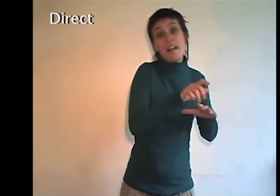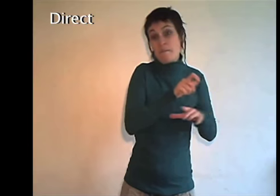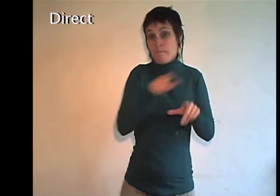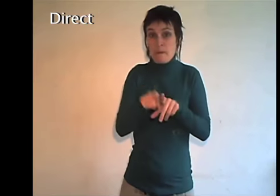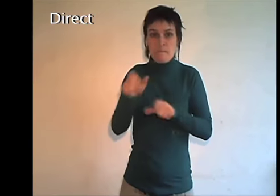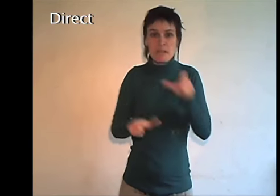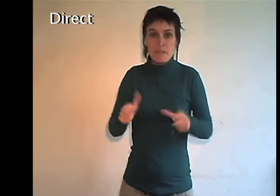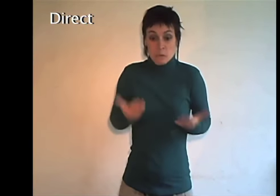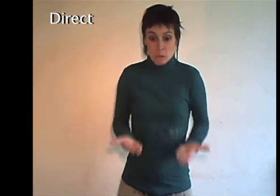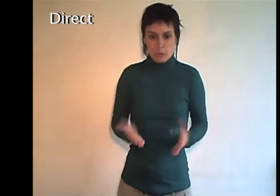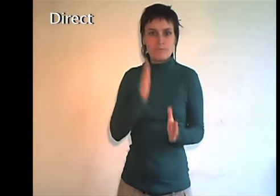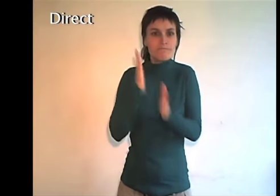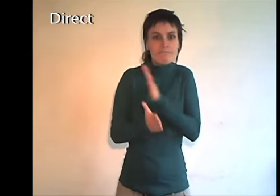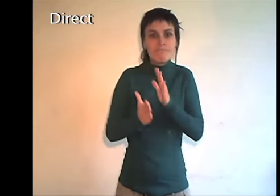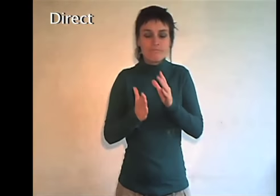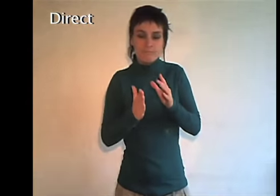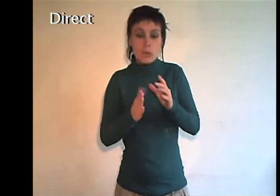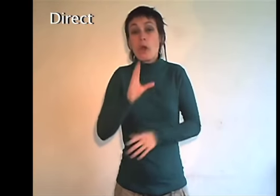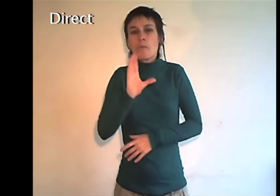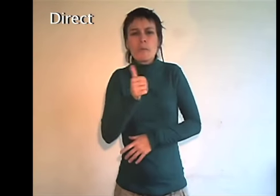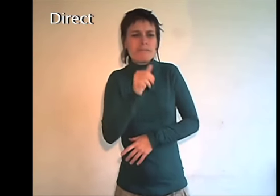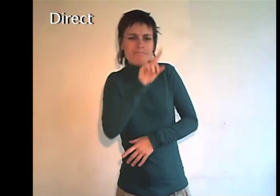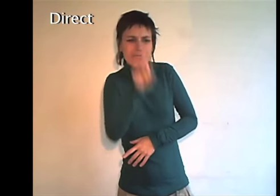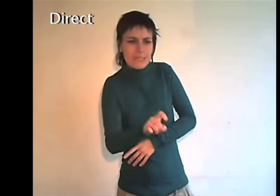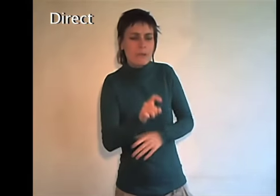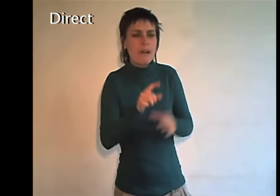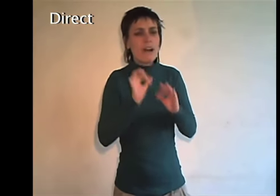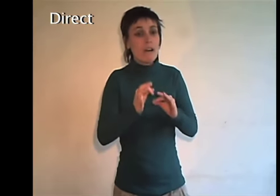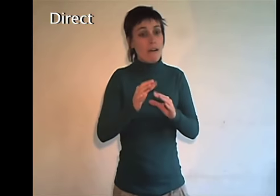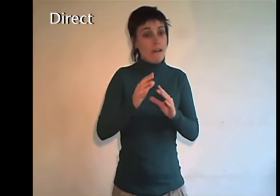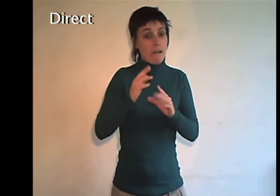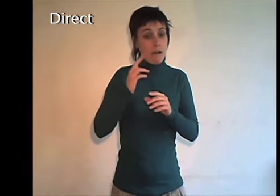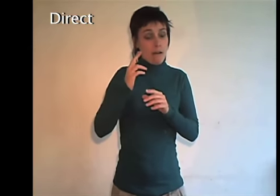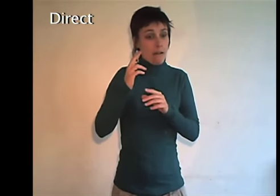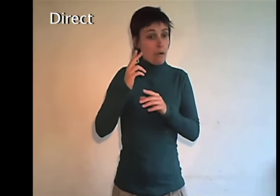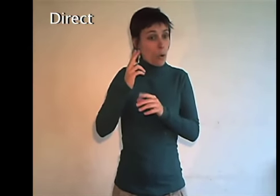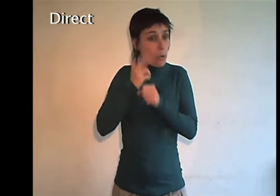montage-là se trouvent avec nous et vont réagir. Alors peut-être une première question. Dans ce